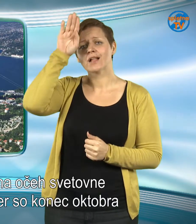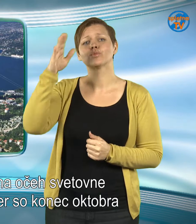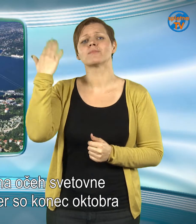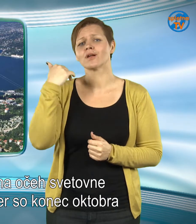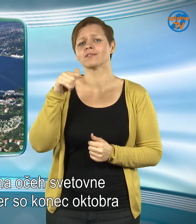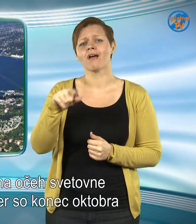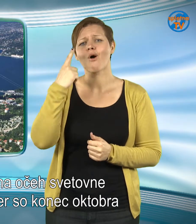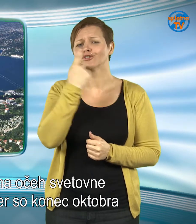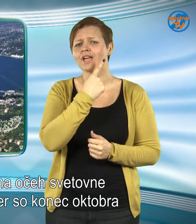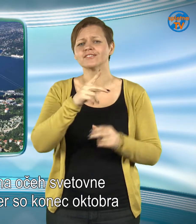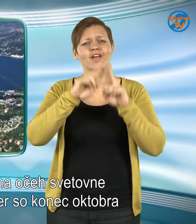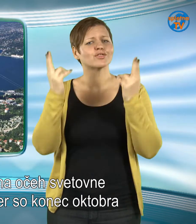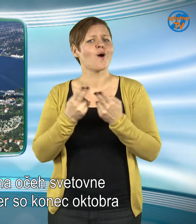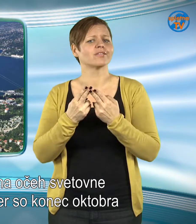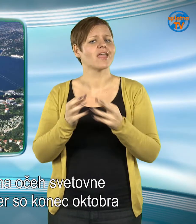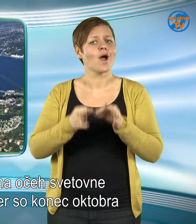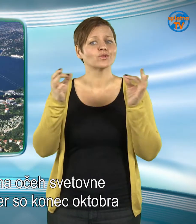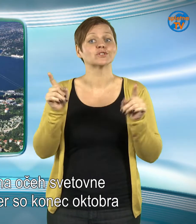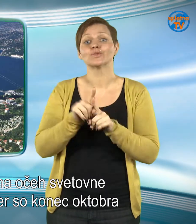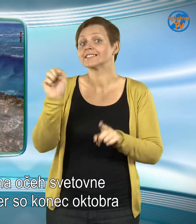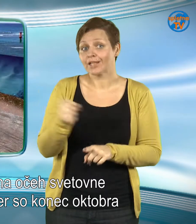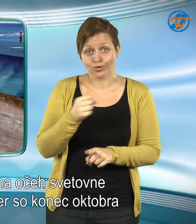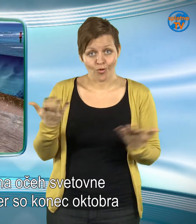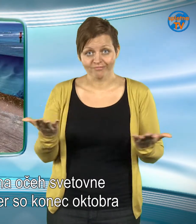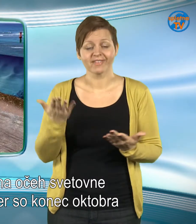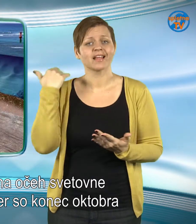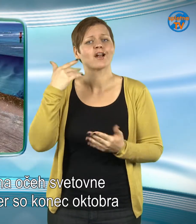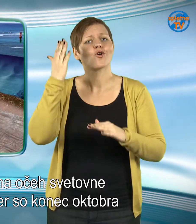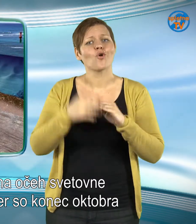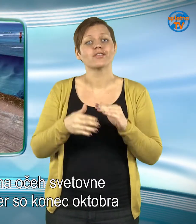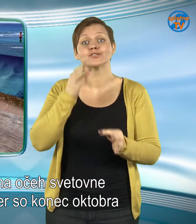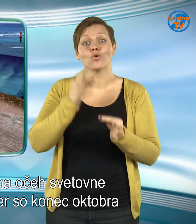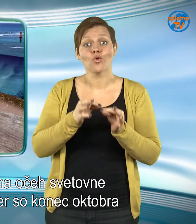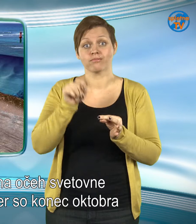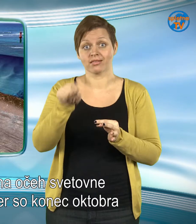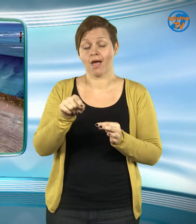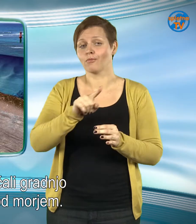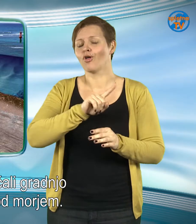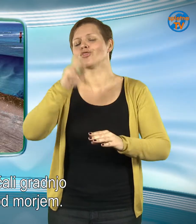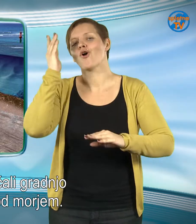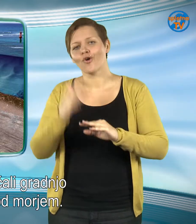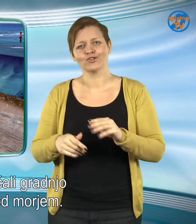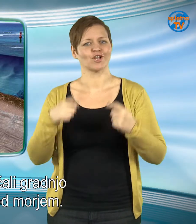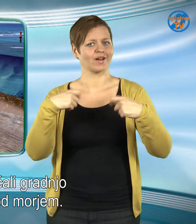Istanbul pa je bil v očeh svetovne javnosti tudi zato, ker so konec oktobra tam dokončali gradnjo predora pod